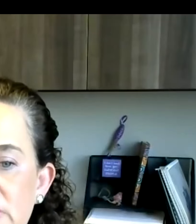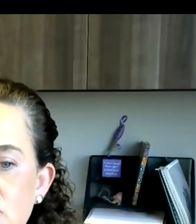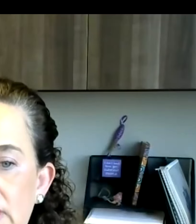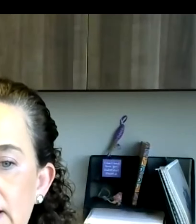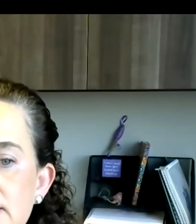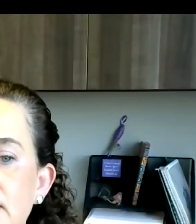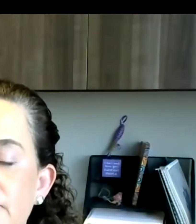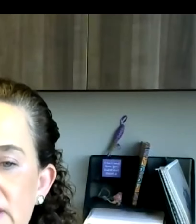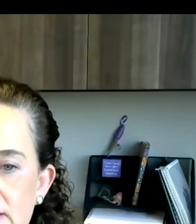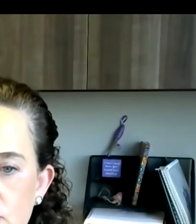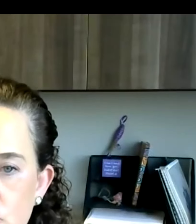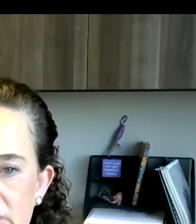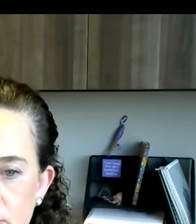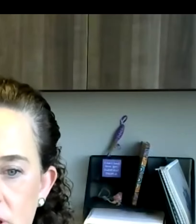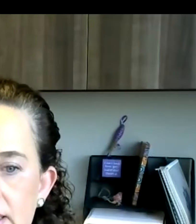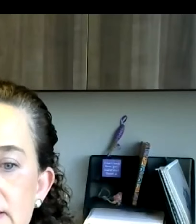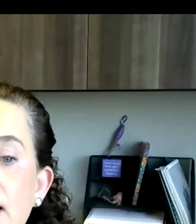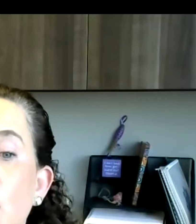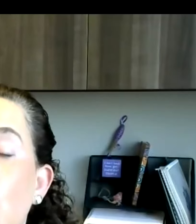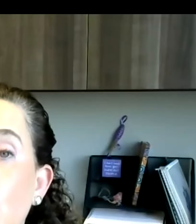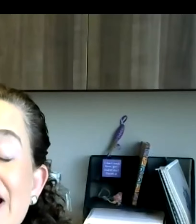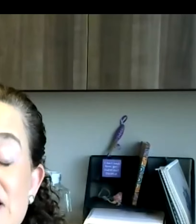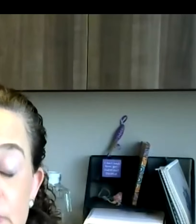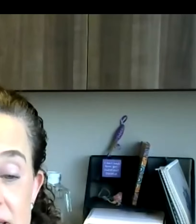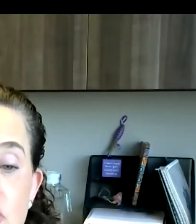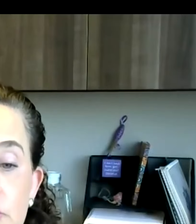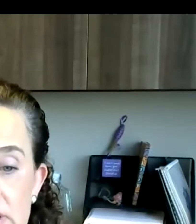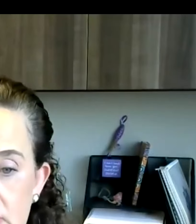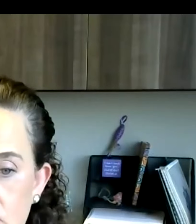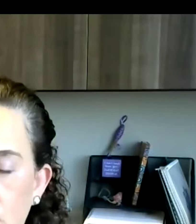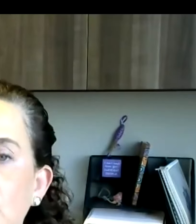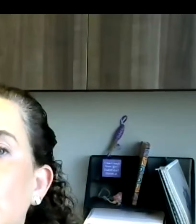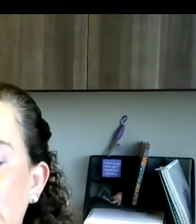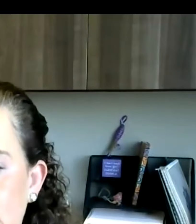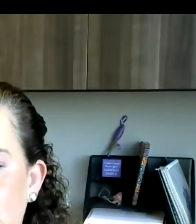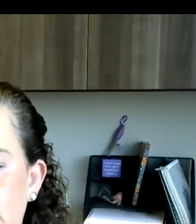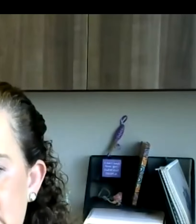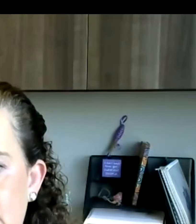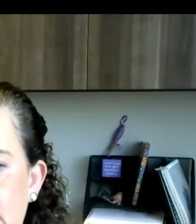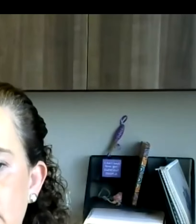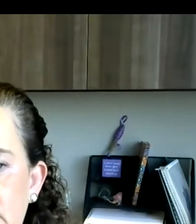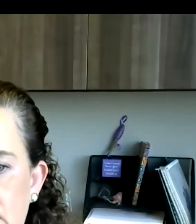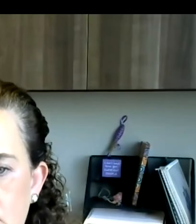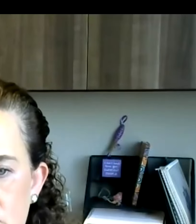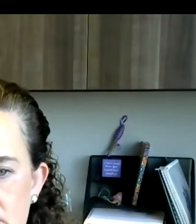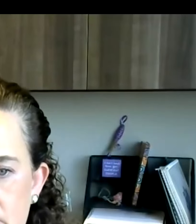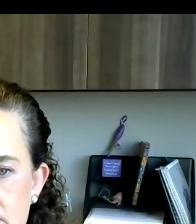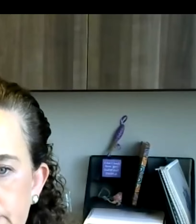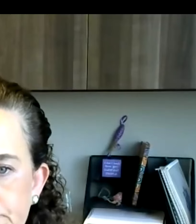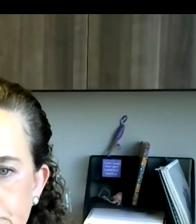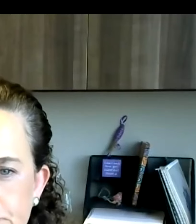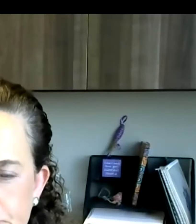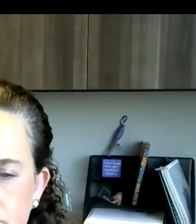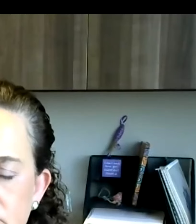datos personales, financieros o patrimoniales, o expreso y por escrito cuando se trata de datos